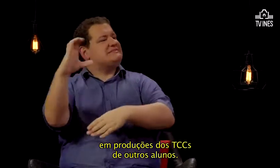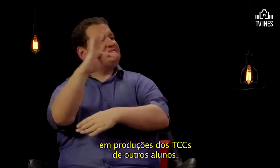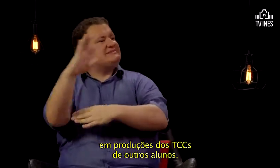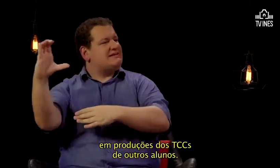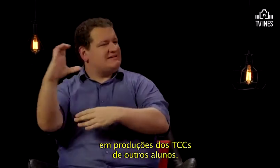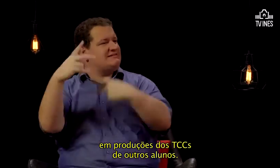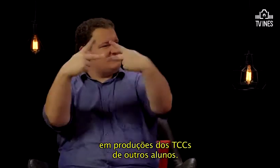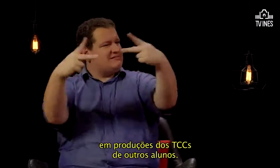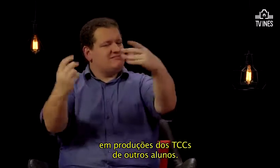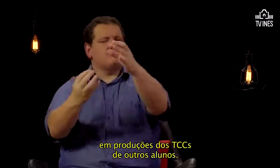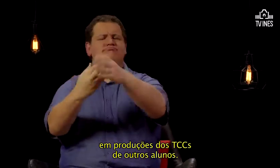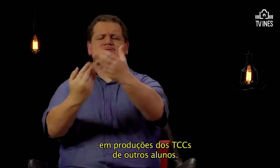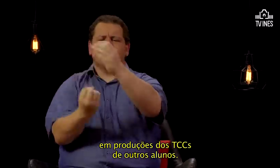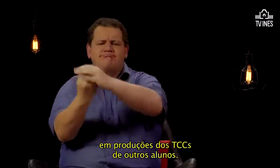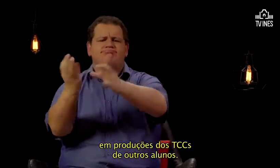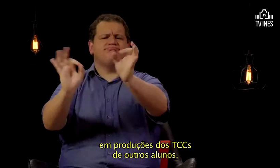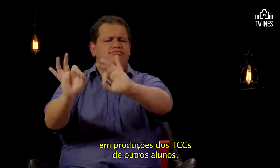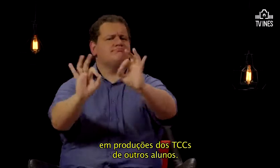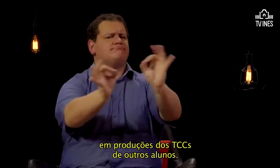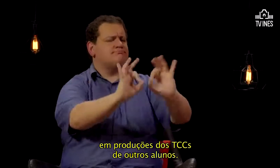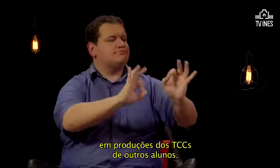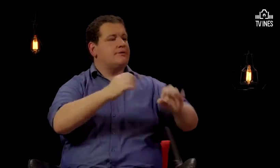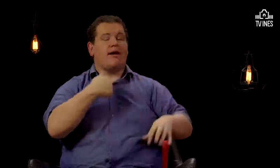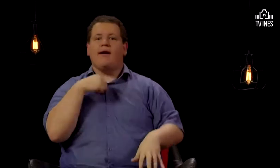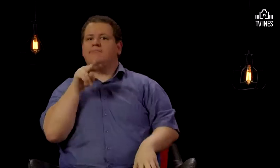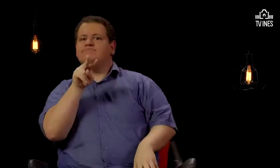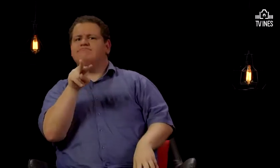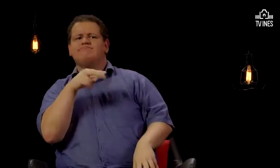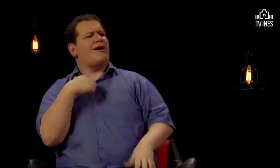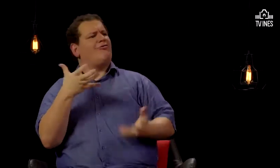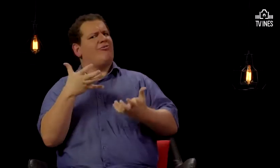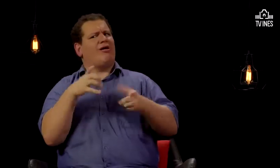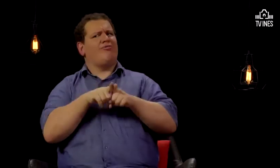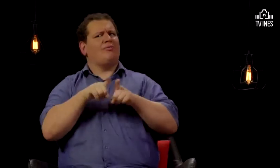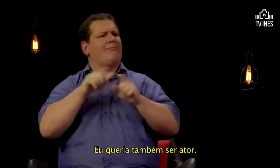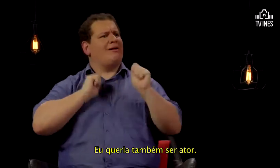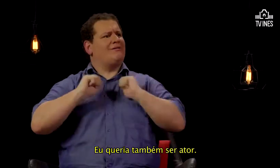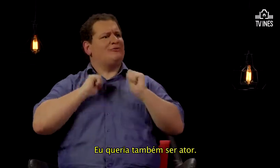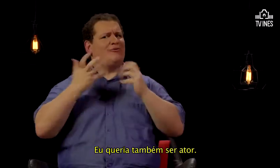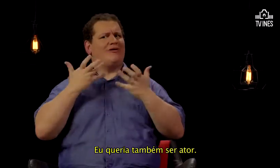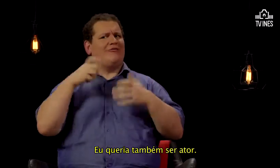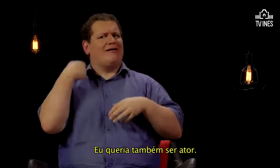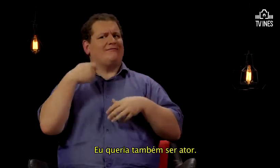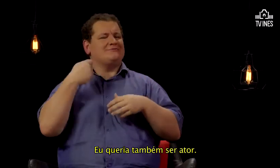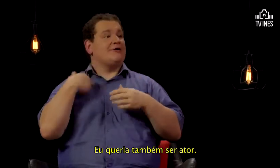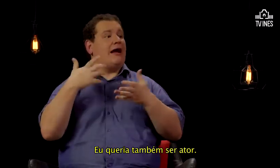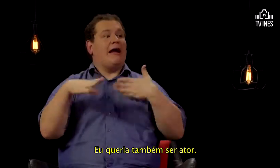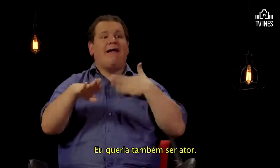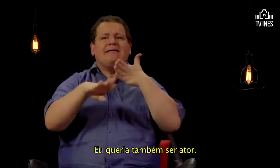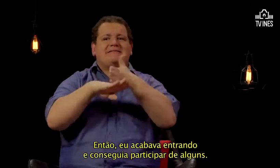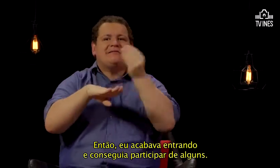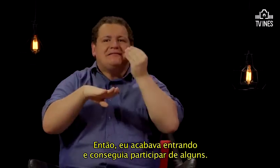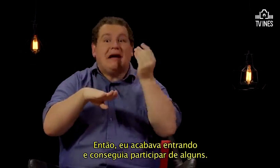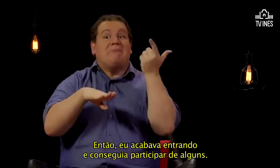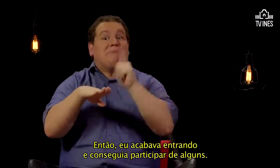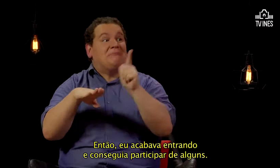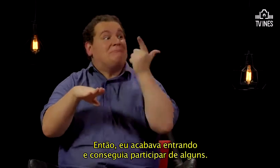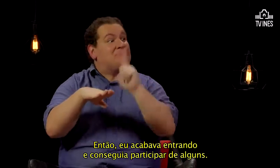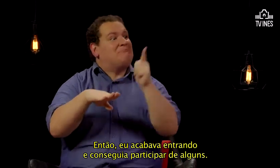produções dos TCCs de outros alunos. E eu queria também ser ator. Então, eu acabava entrando